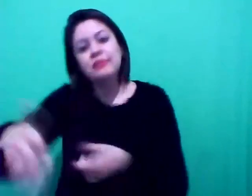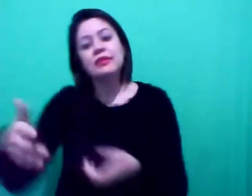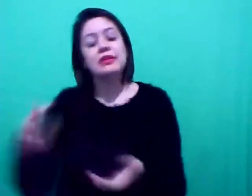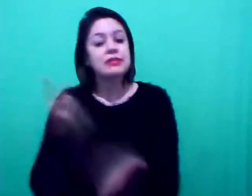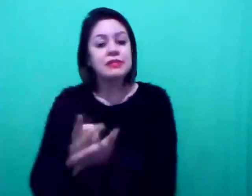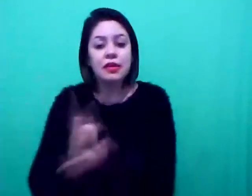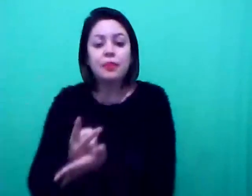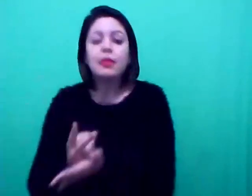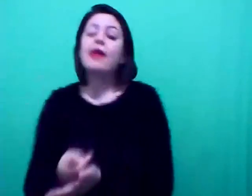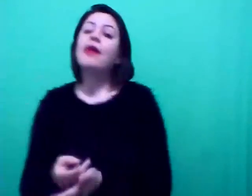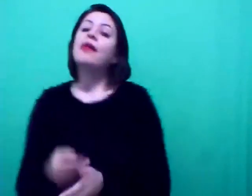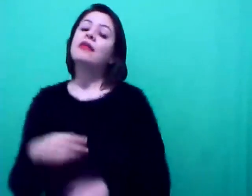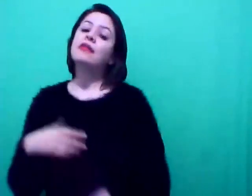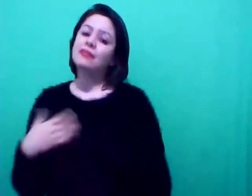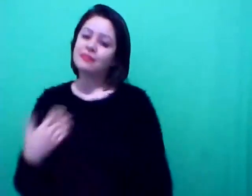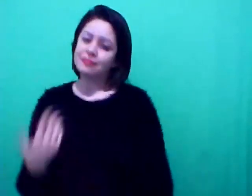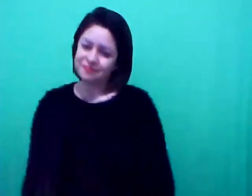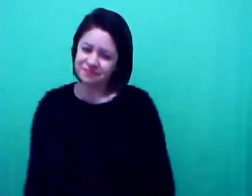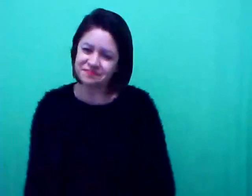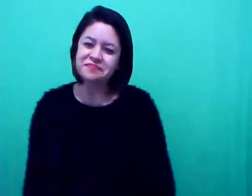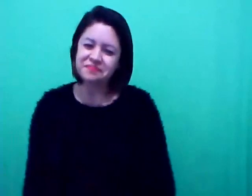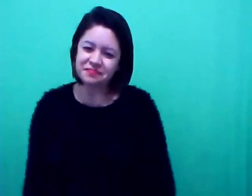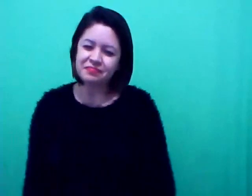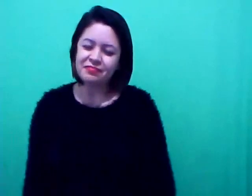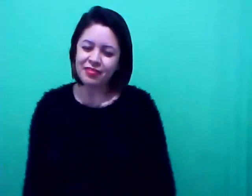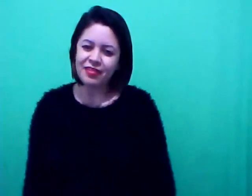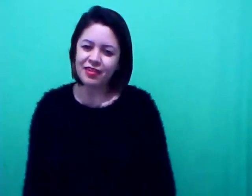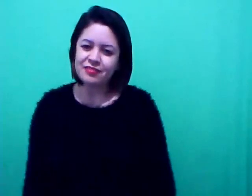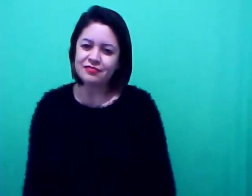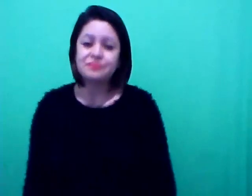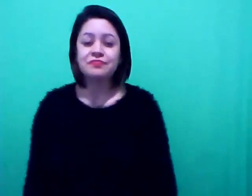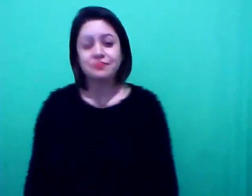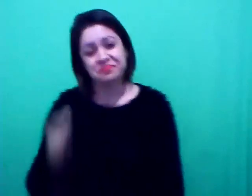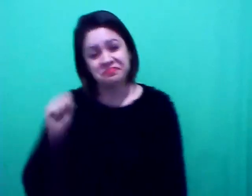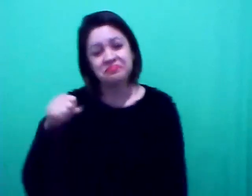Começa a ter um outro tipo de atraso. E isso é comum, sempre acontece dessa forma.